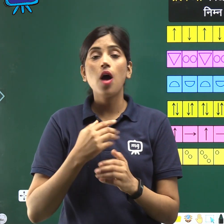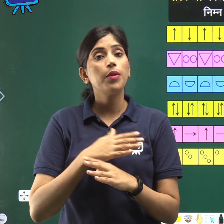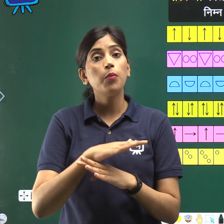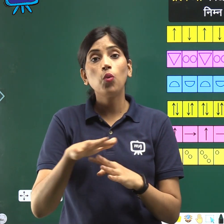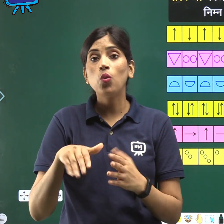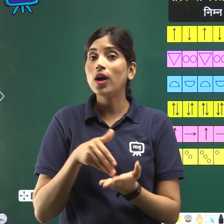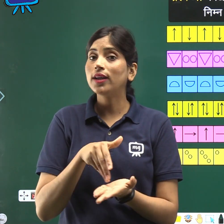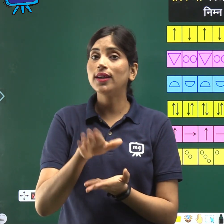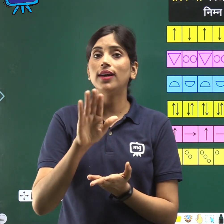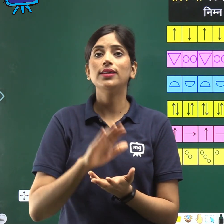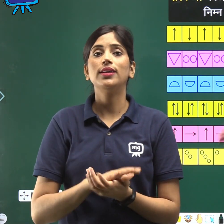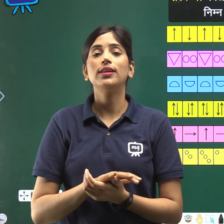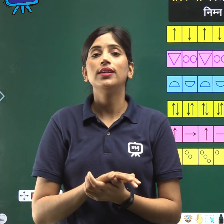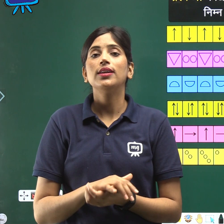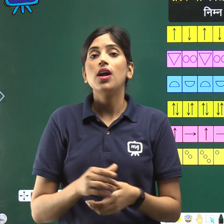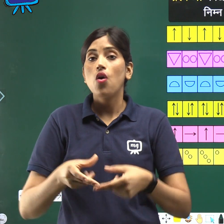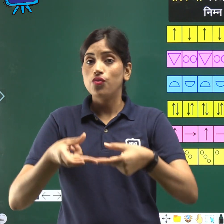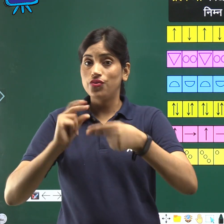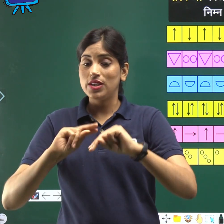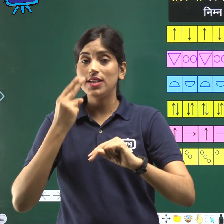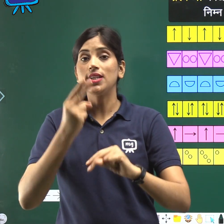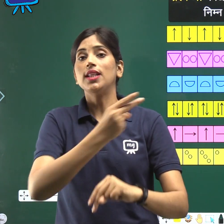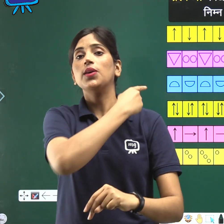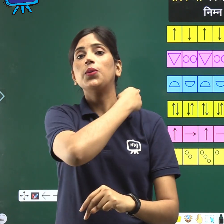किया। फिर नीचे देखो,